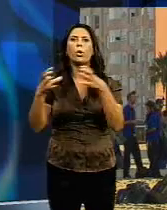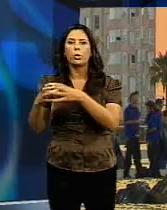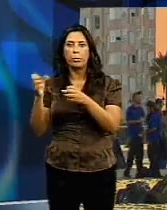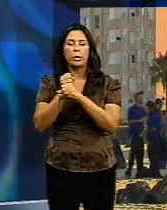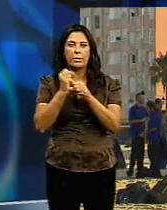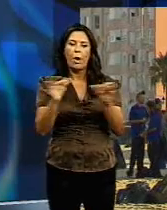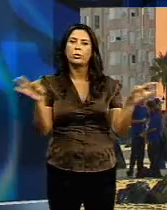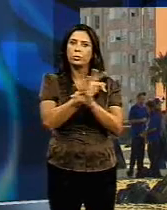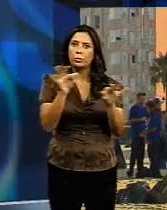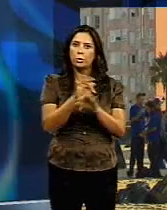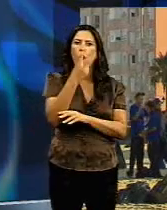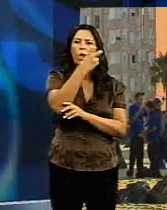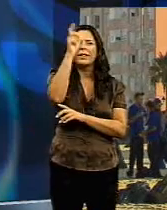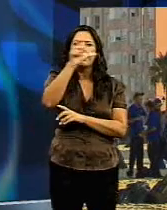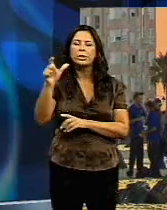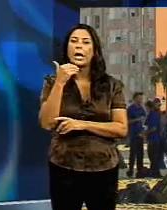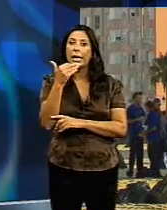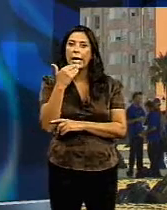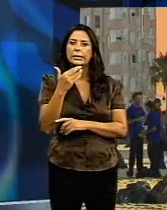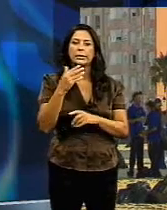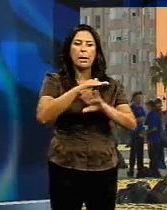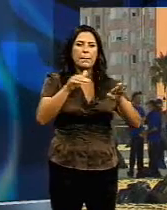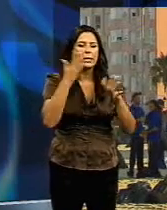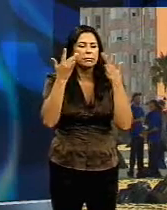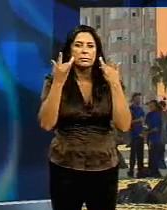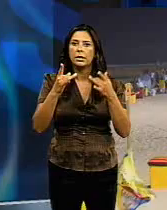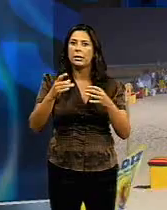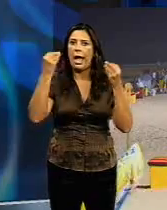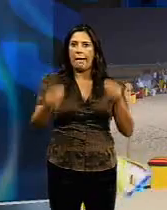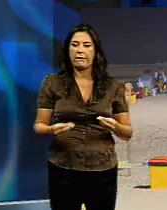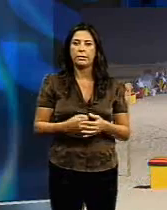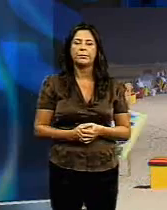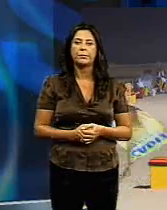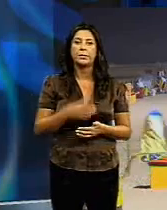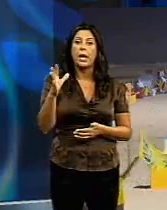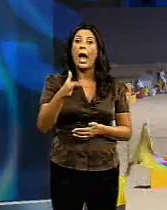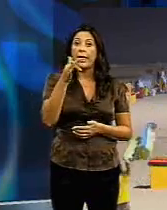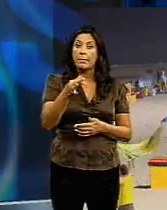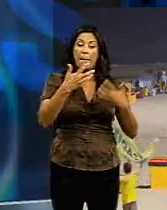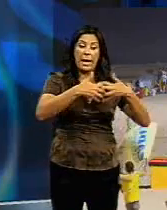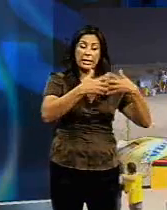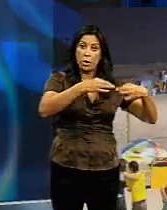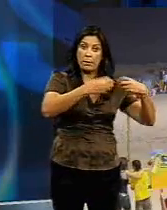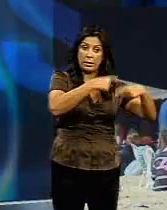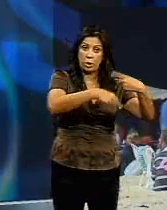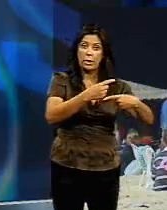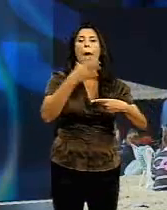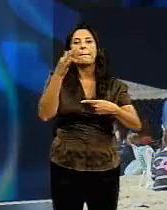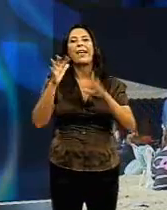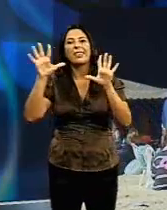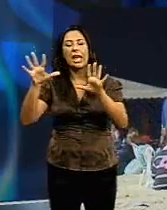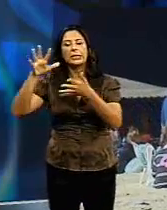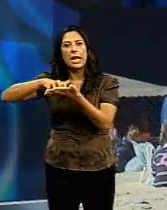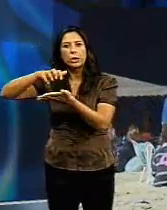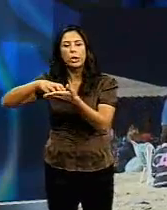casi 200 empleados se encargarán de dejar la playa en las mejores condiciones. Además de la maquinaria habitual, se utilizarán 10 tractores con